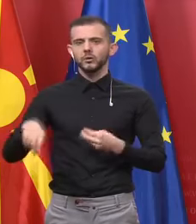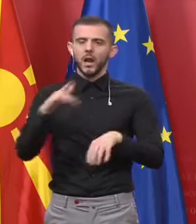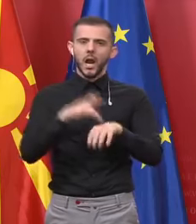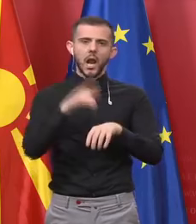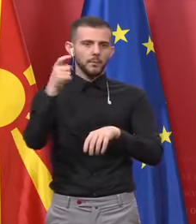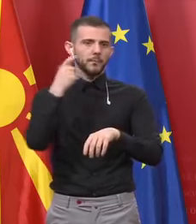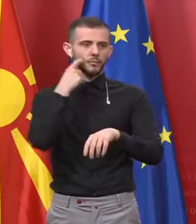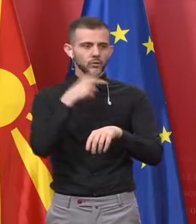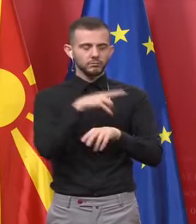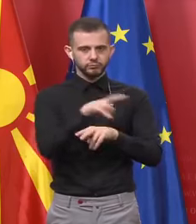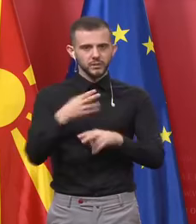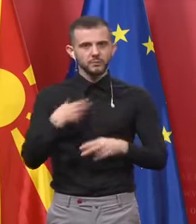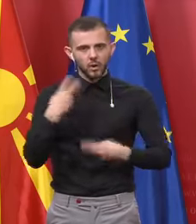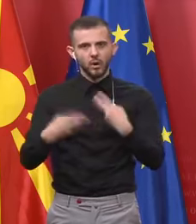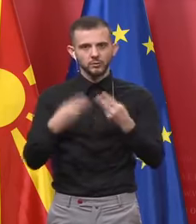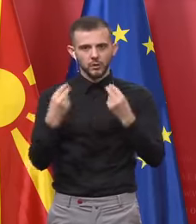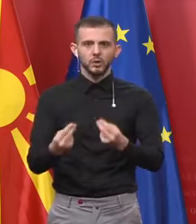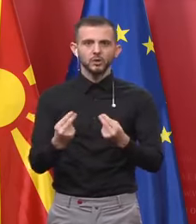инфектолозите.